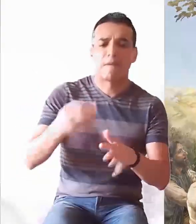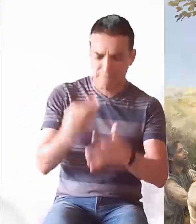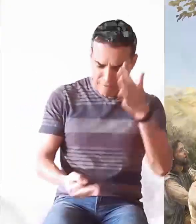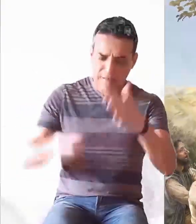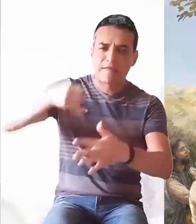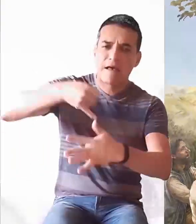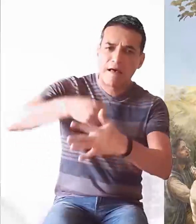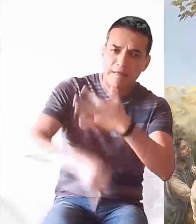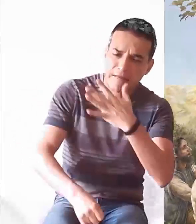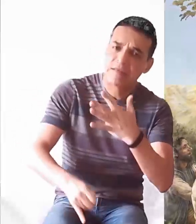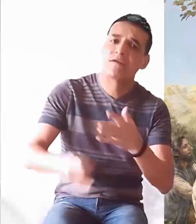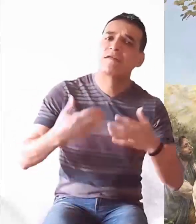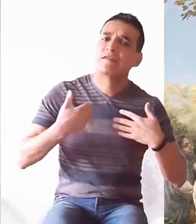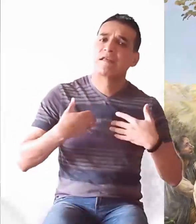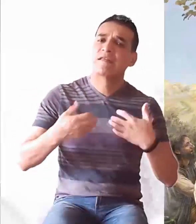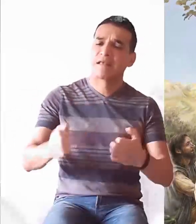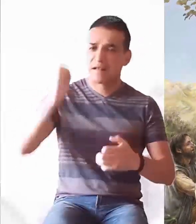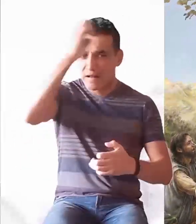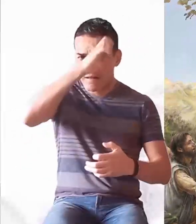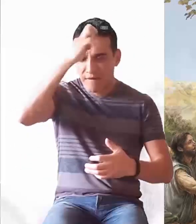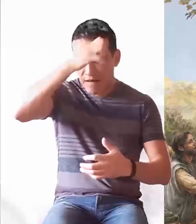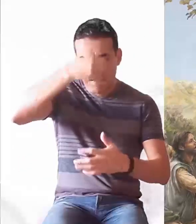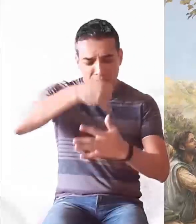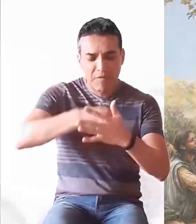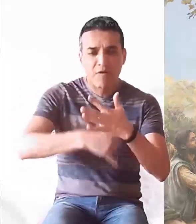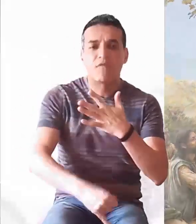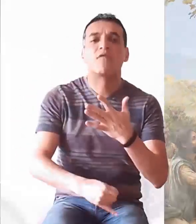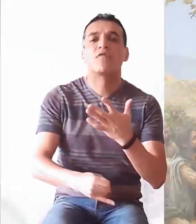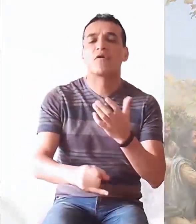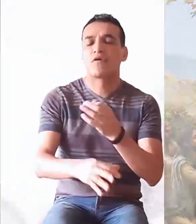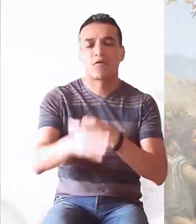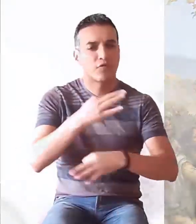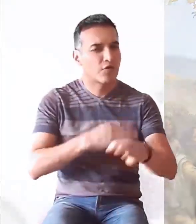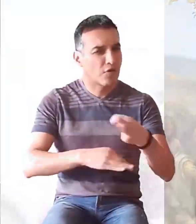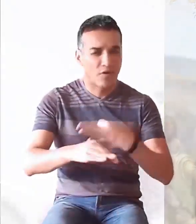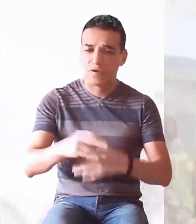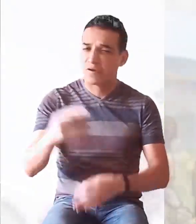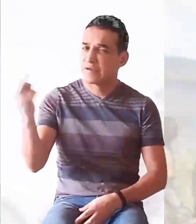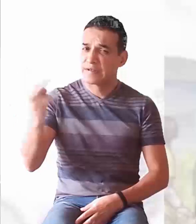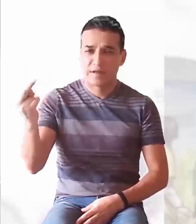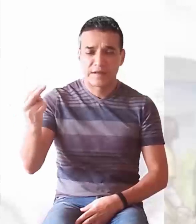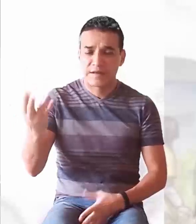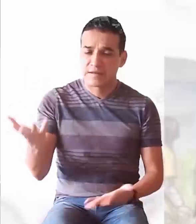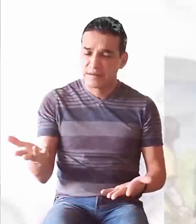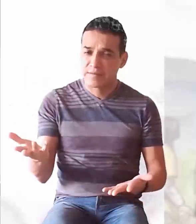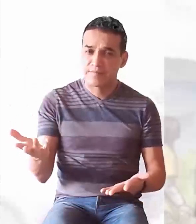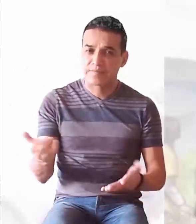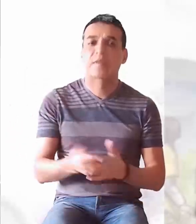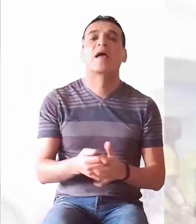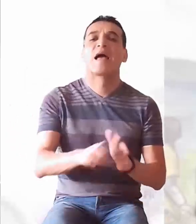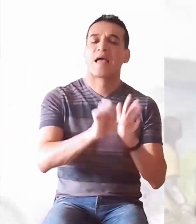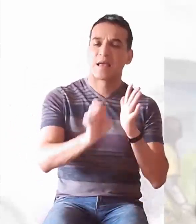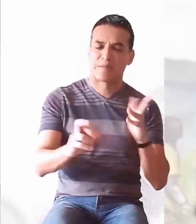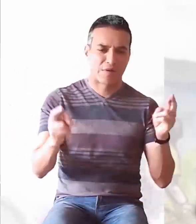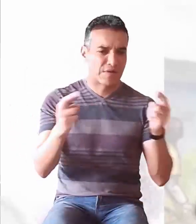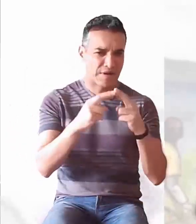cristianos, sin vivir el Evangelio en toda su profundidad y con todas sus consecuencias. Cuando se utiliza